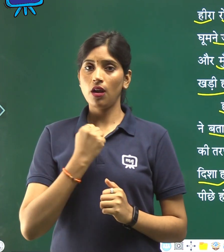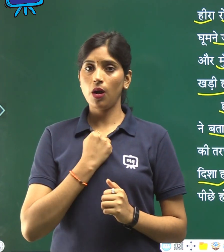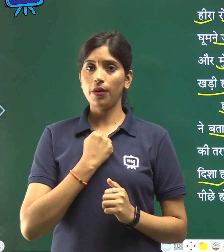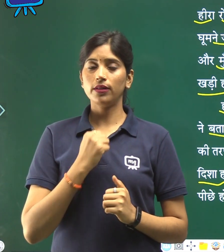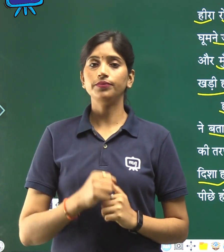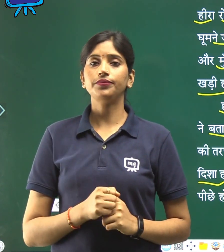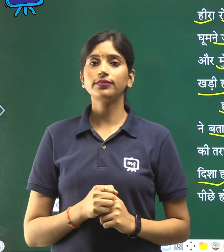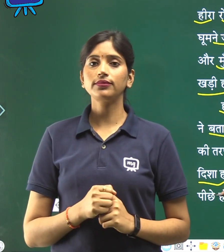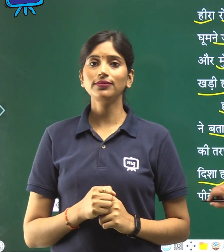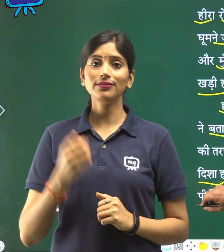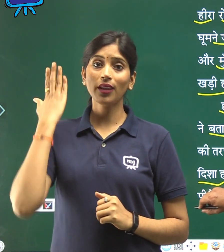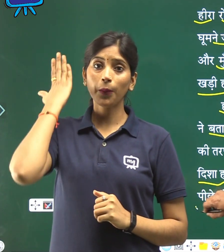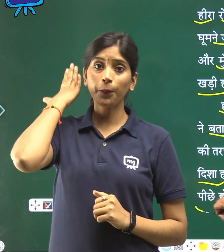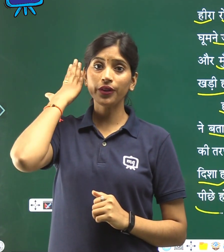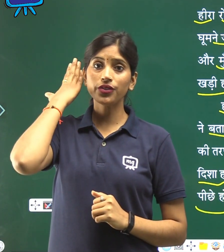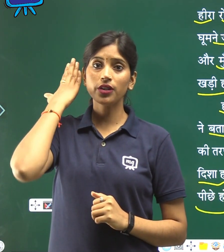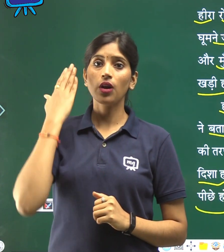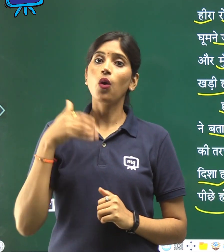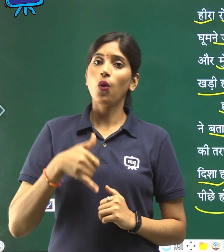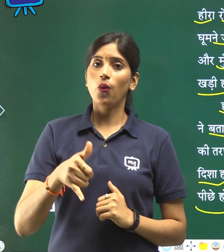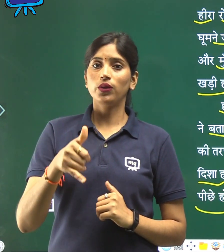हमारे पीछे होगी।